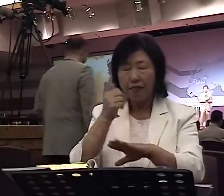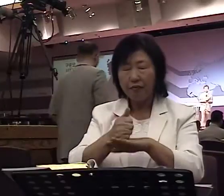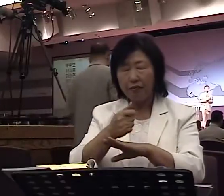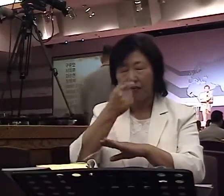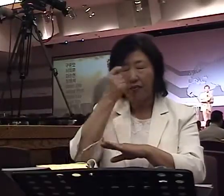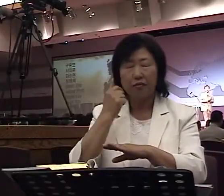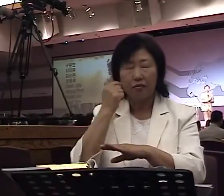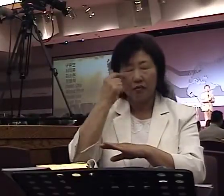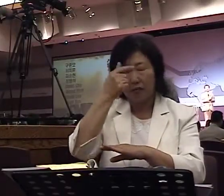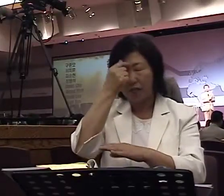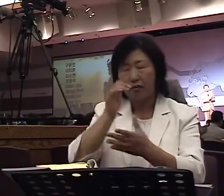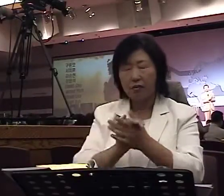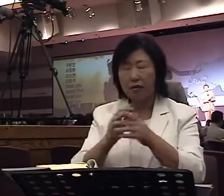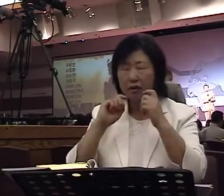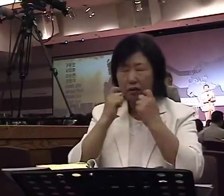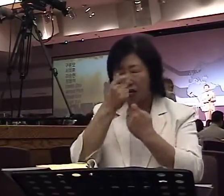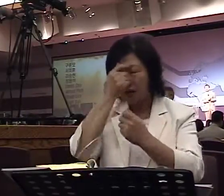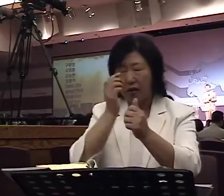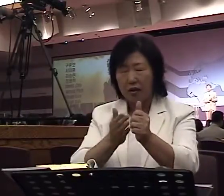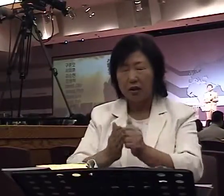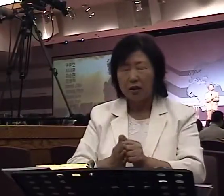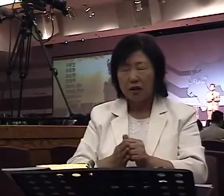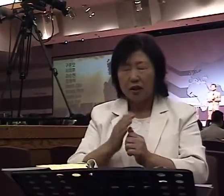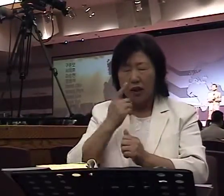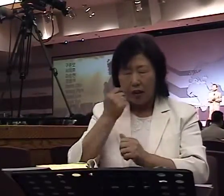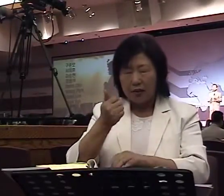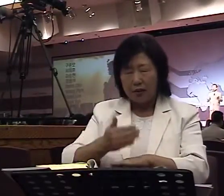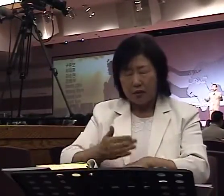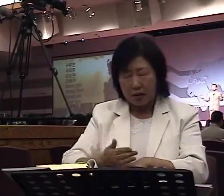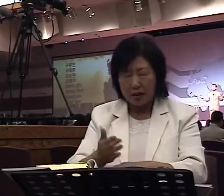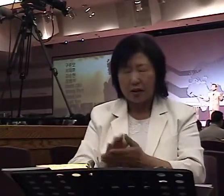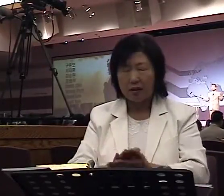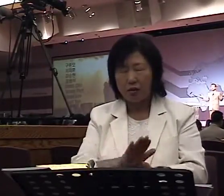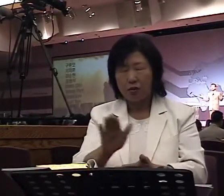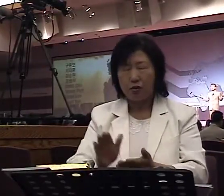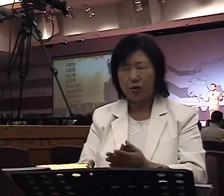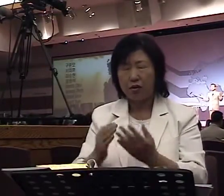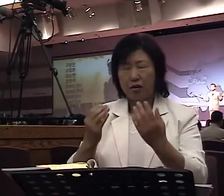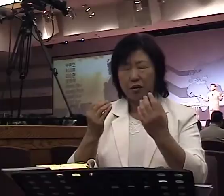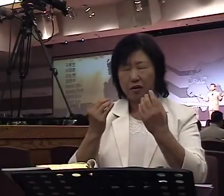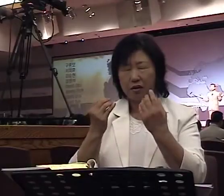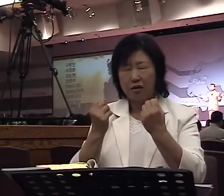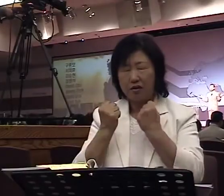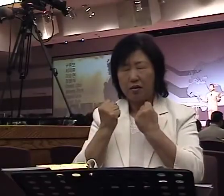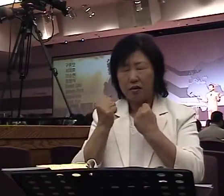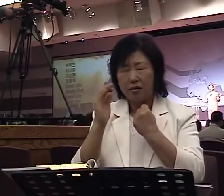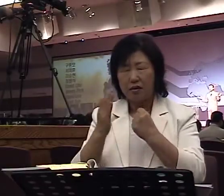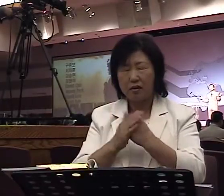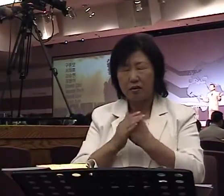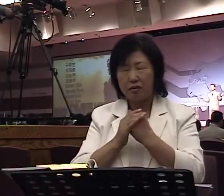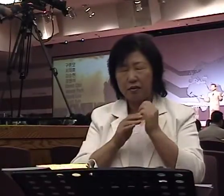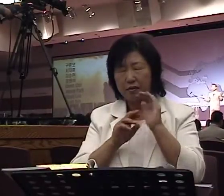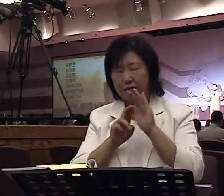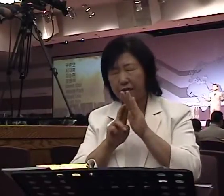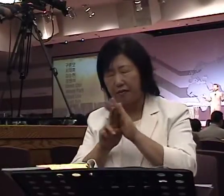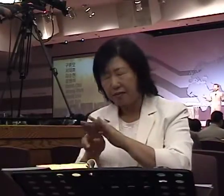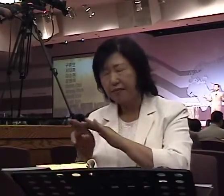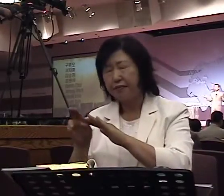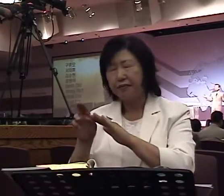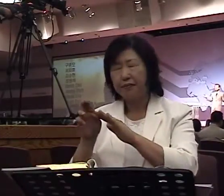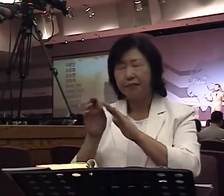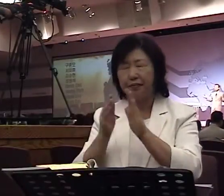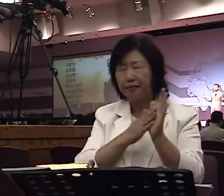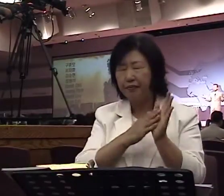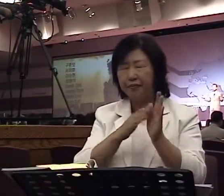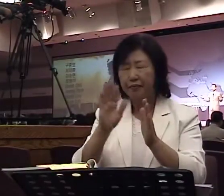주시기를 바랍니다. 아버지 하나님, 그렇습니다. 하나님, 우리의 힘이 되시고 피난처가 되시는 하나님, 우리